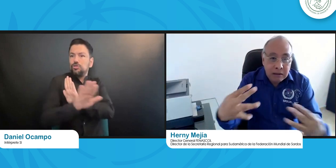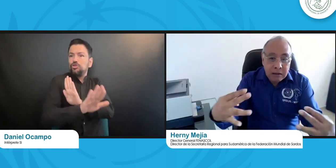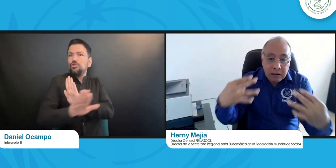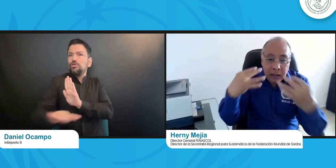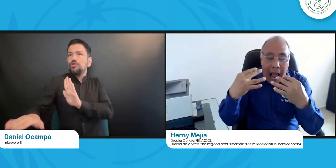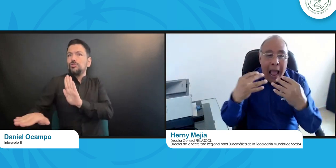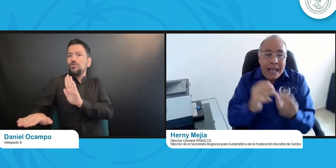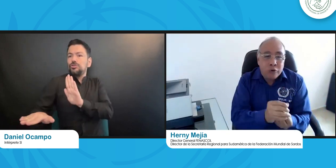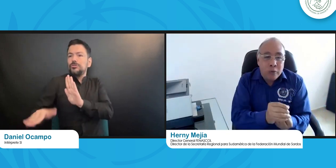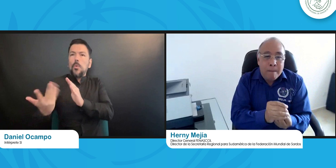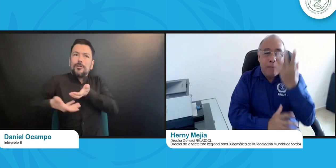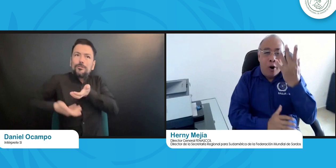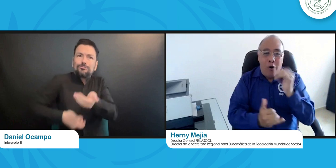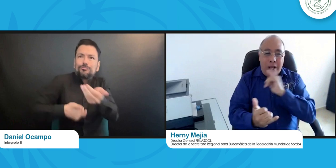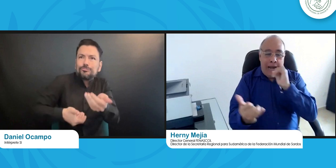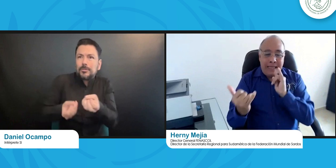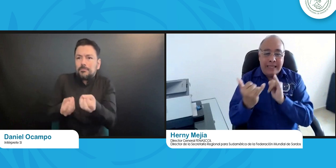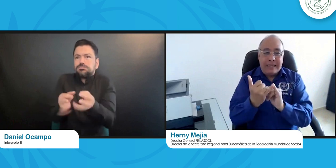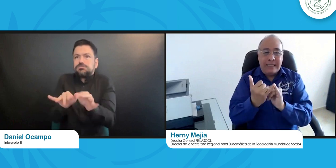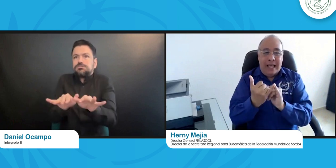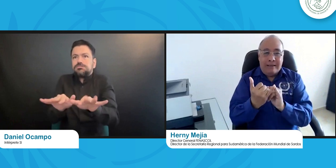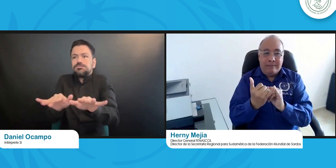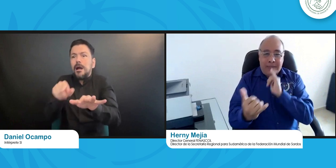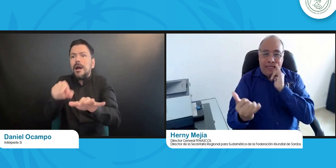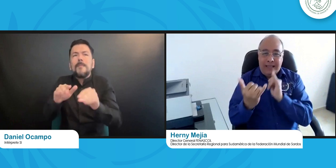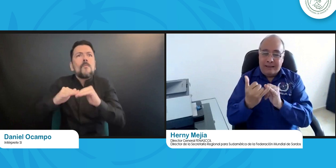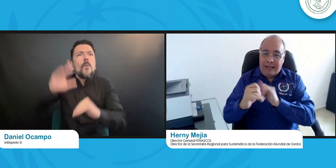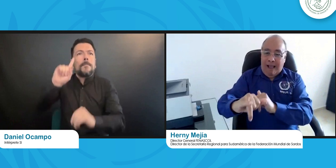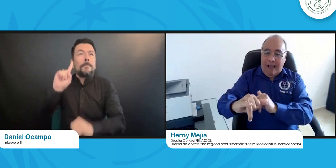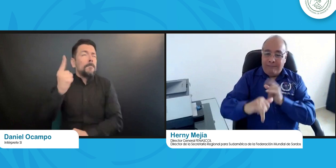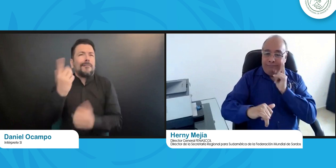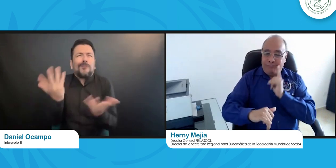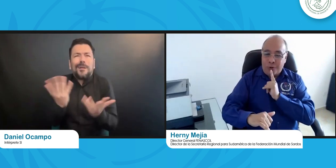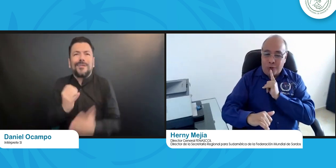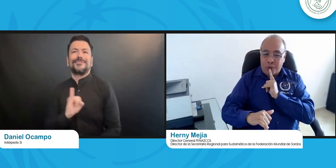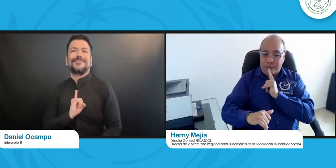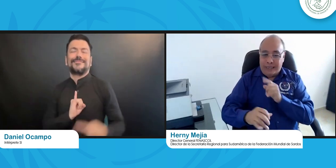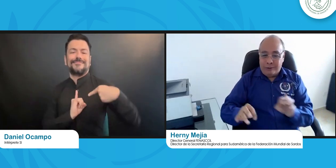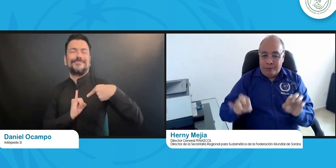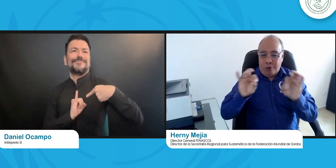bilingües, dado que son esos modelos de identidad de los niños sordos.